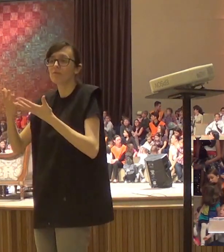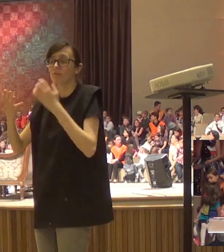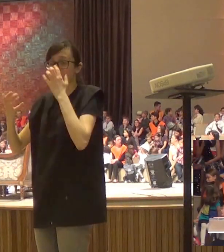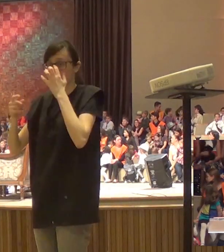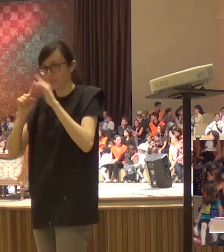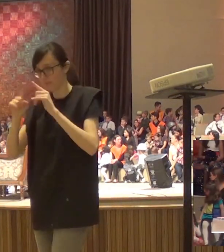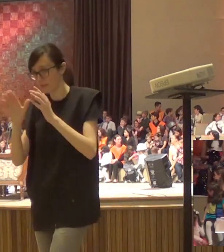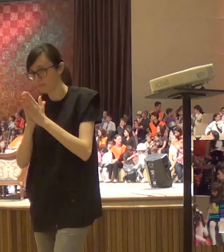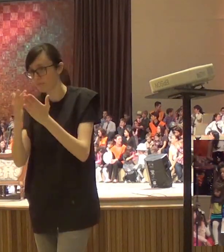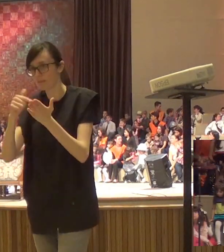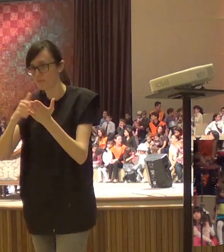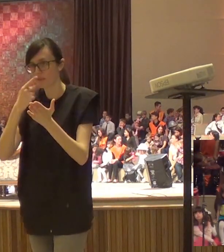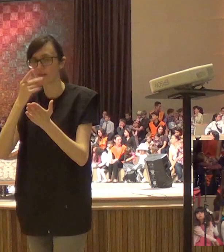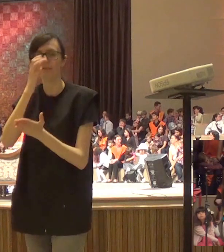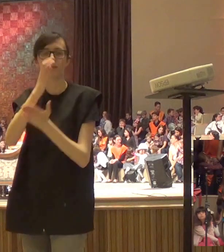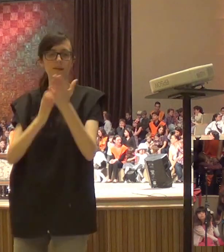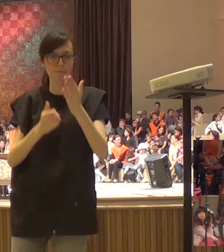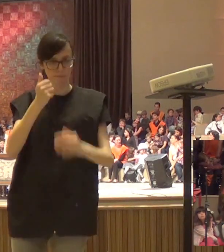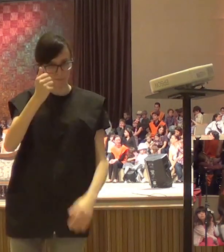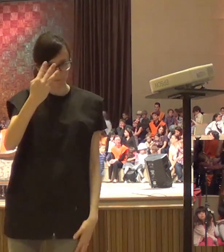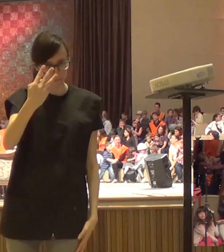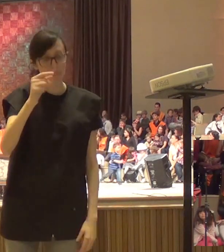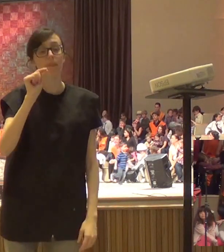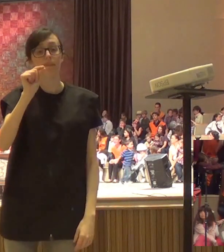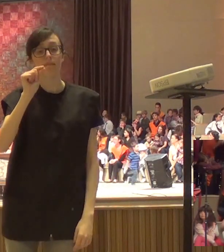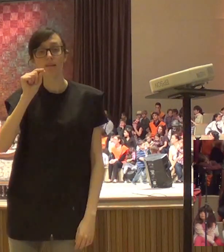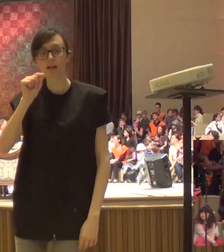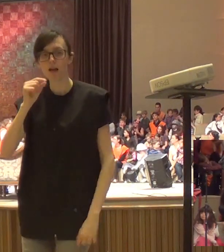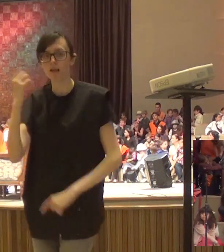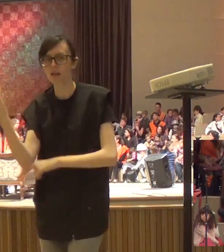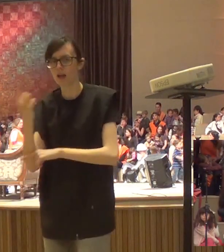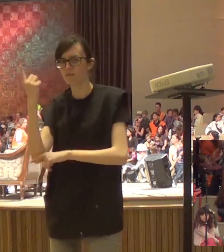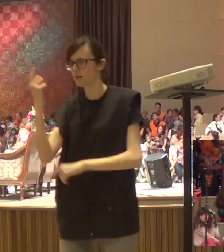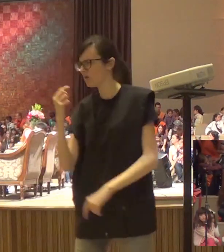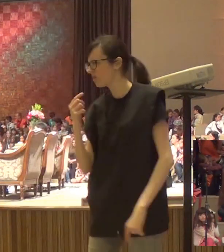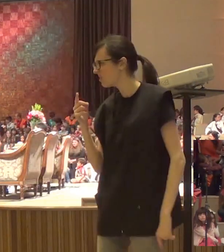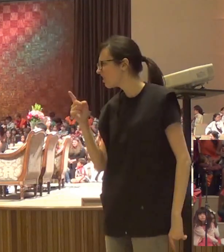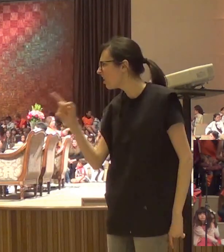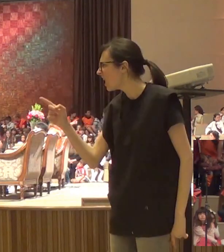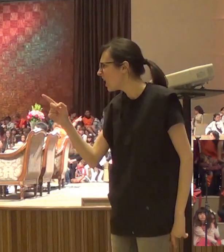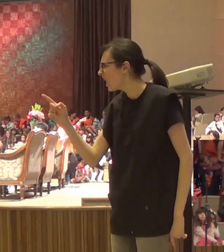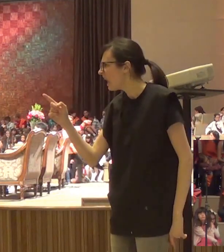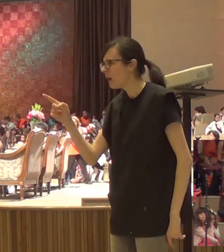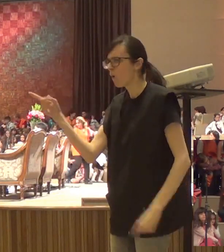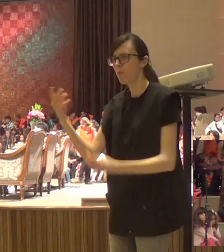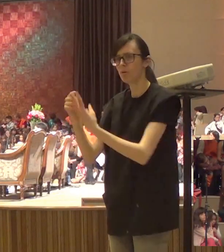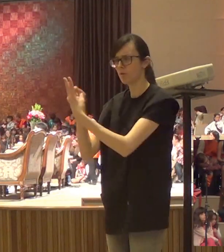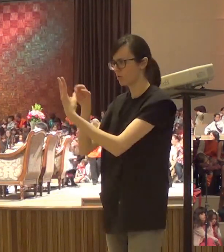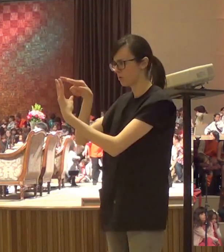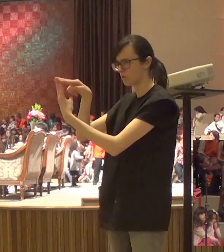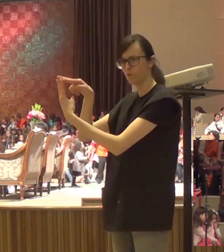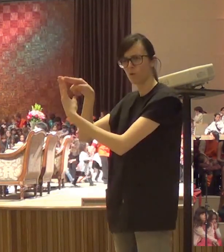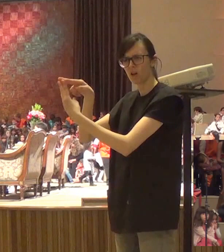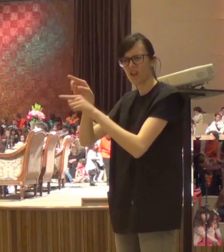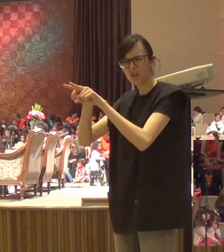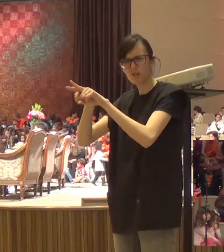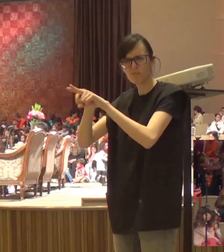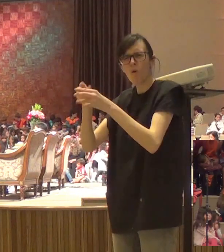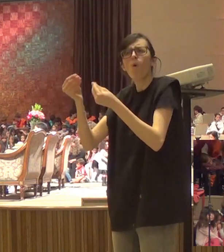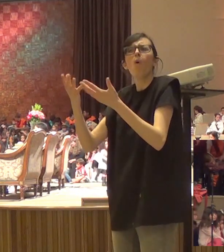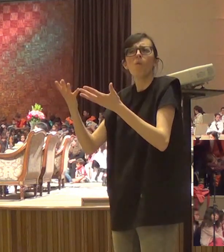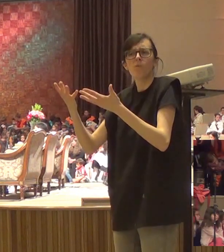vai dizer, ali no capítulo 13, que Davi, quando ficou sabendo disso, ficou muito irado com o que Aminon fez.